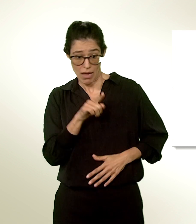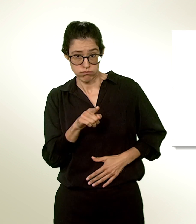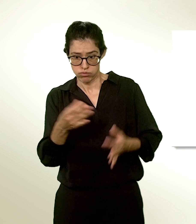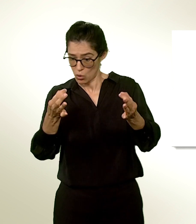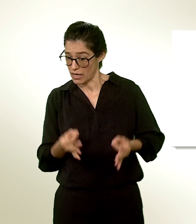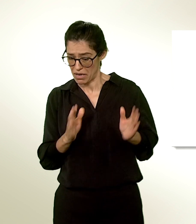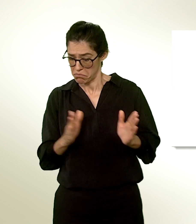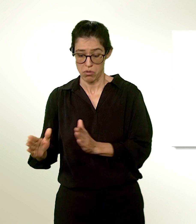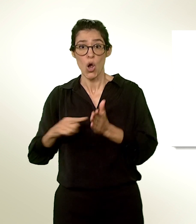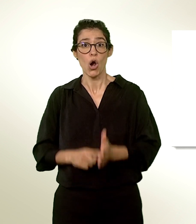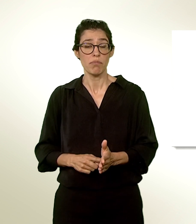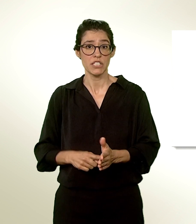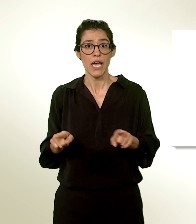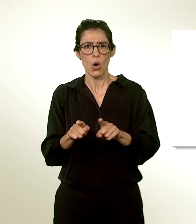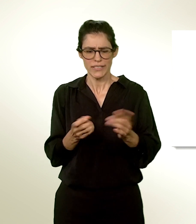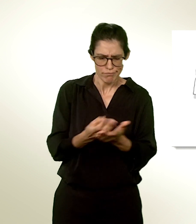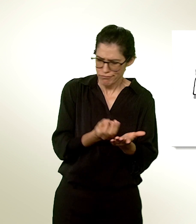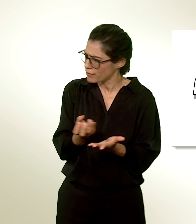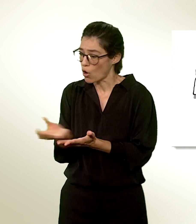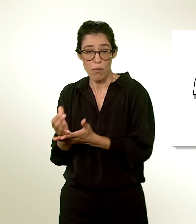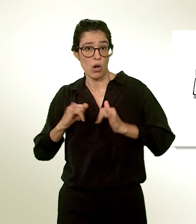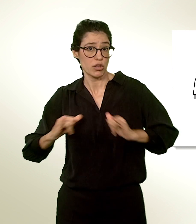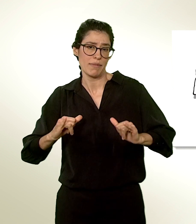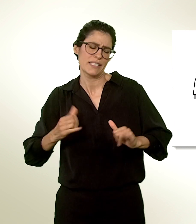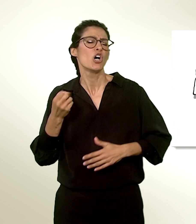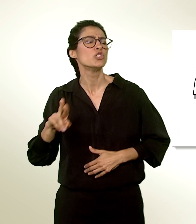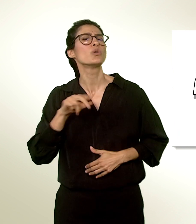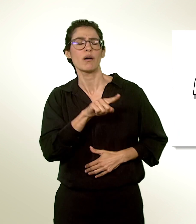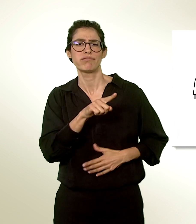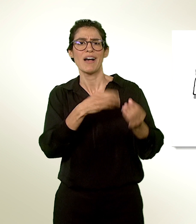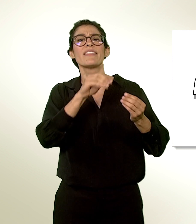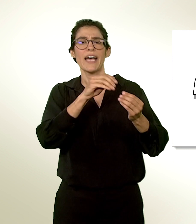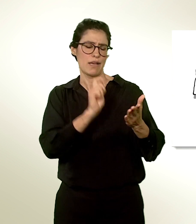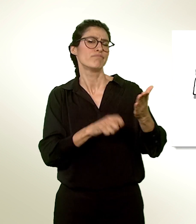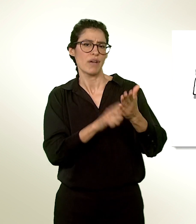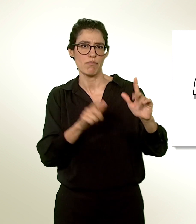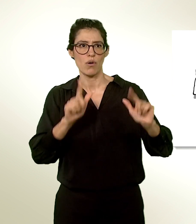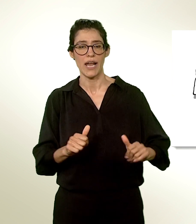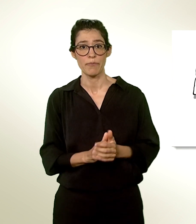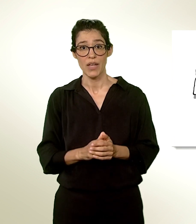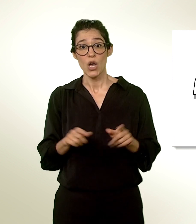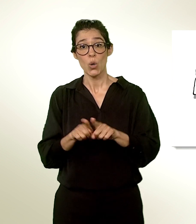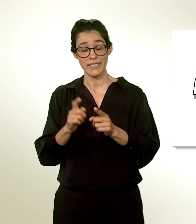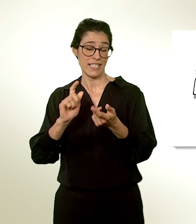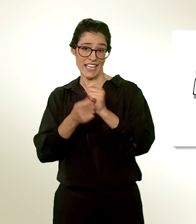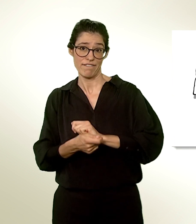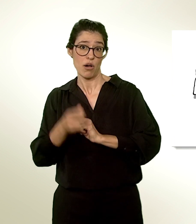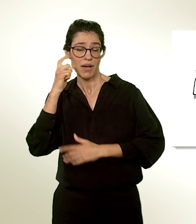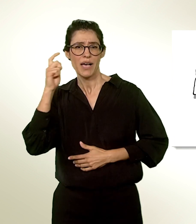d'intérêt sont imposés. Enfin, la réforme supprime également le droit de timbre de négociation pour les obligations suisses. Cet impôt est perçu à l'achat et à